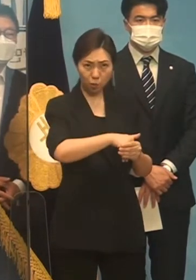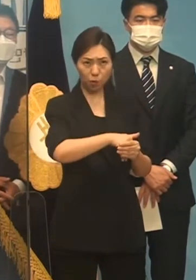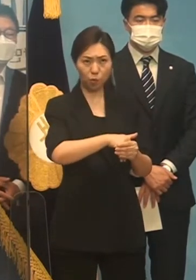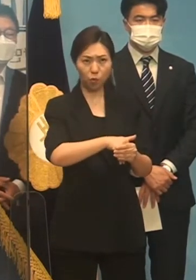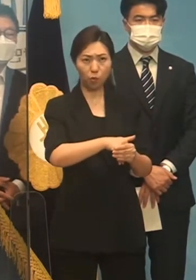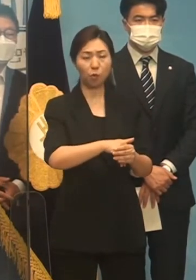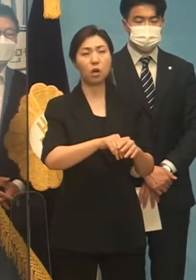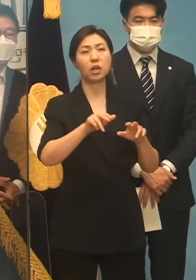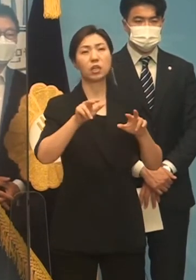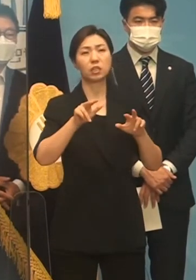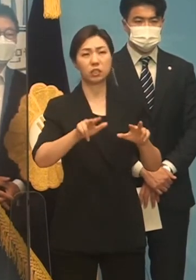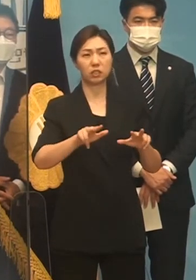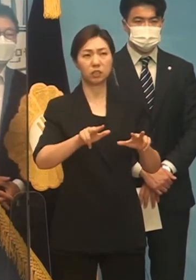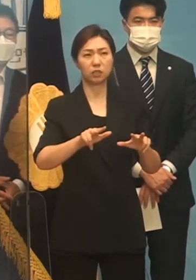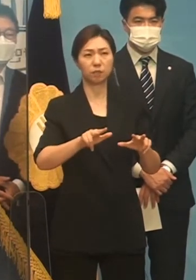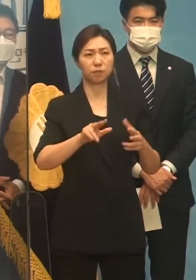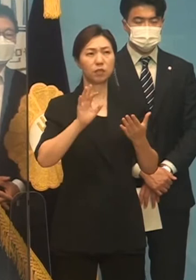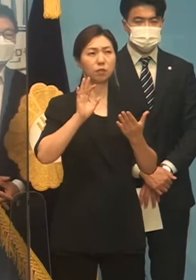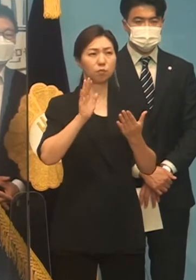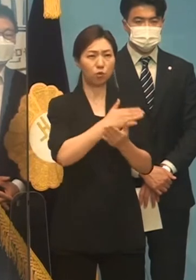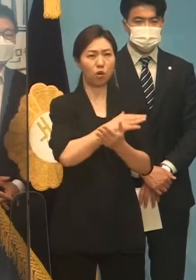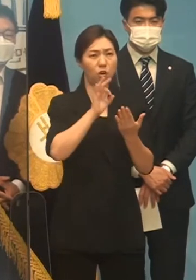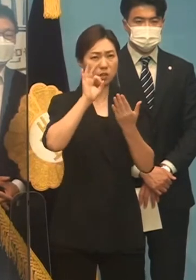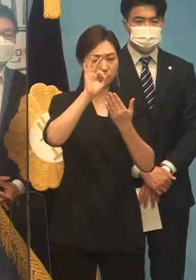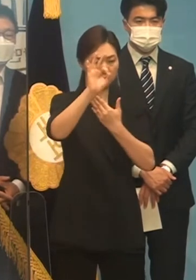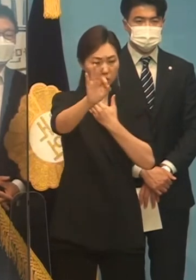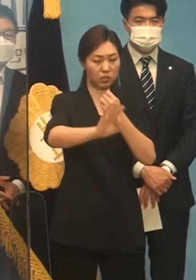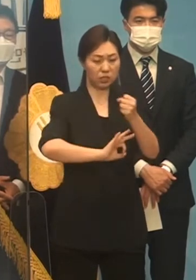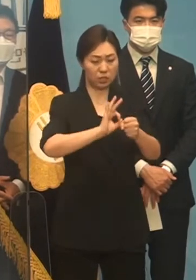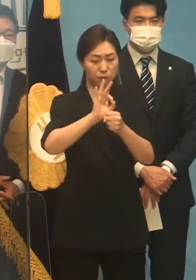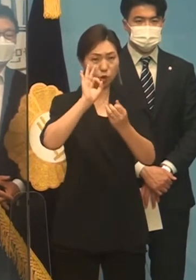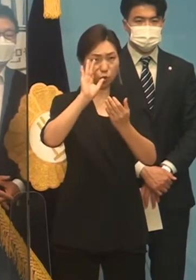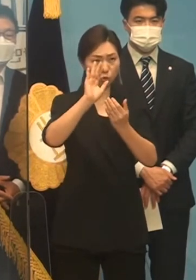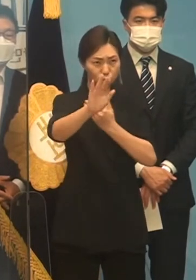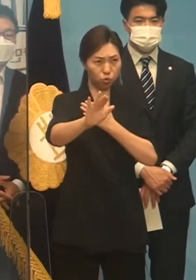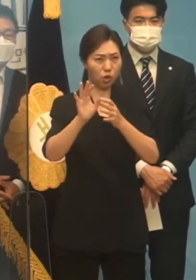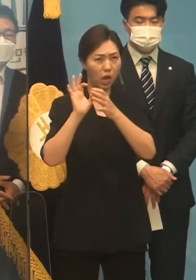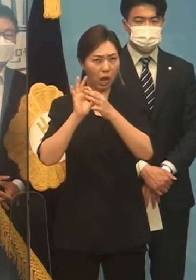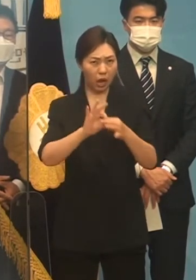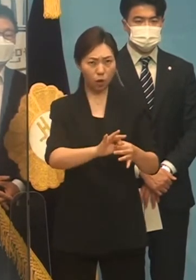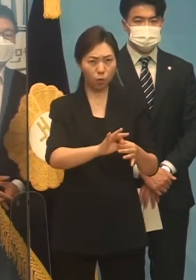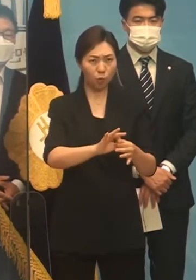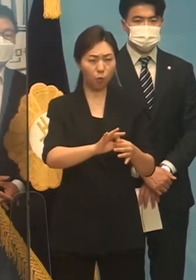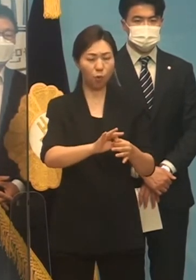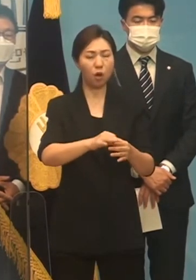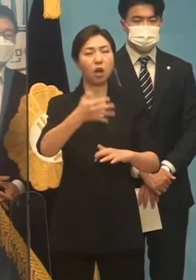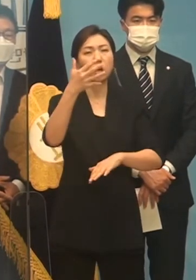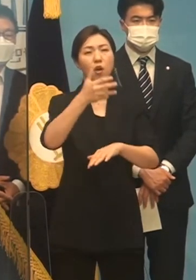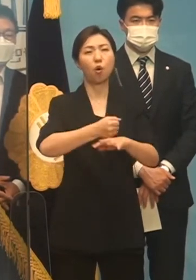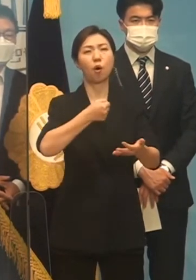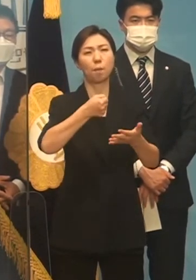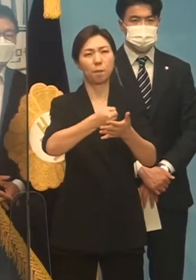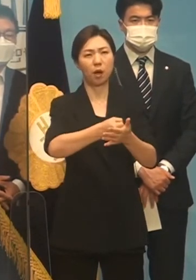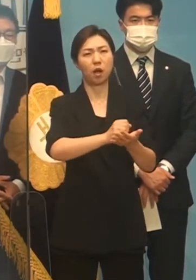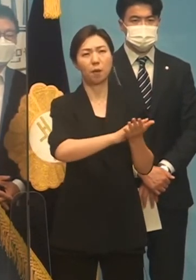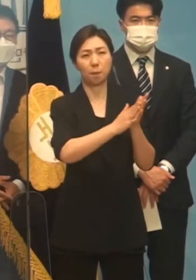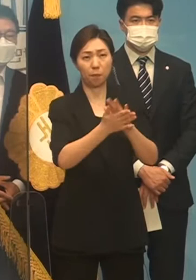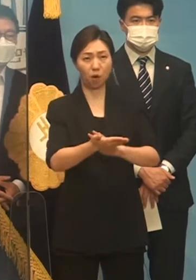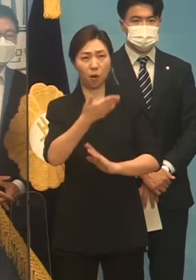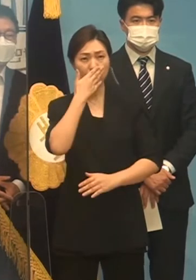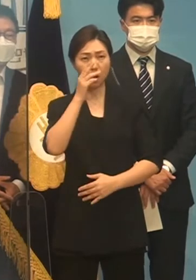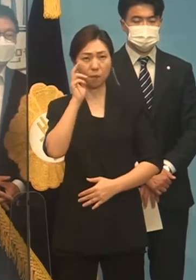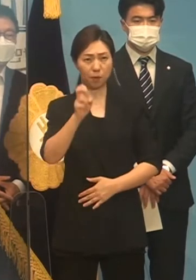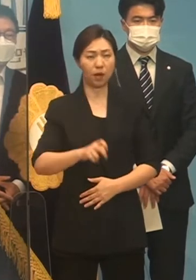10년에 대한민국을 결정할 것입니다. 우리 문재인 정부 후반기 세계 속에